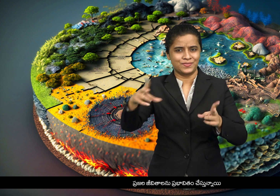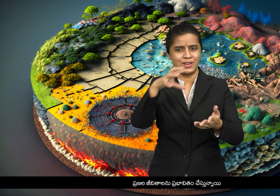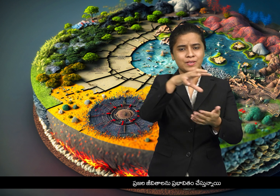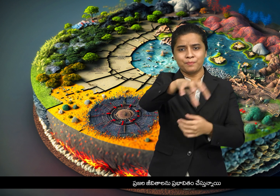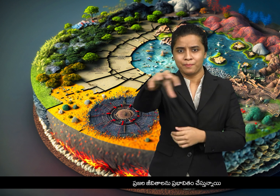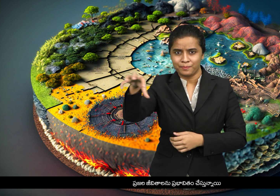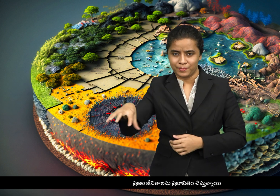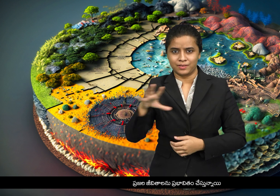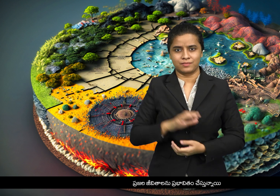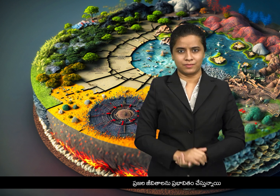జీవితాలను ప్రభావితం చేస్తున్నాయి.